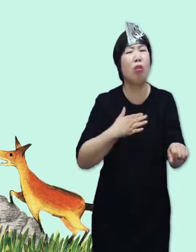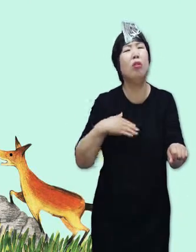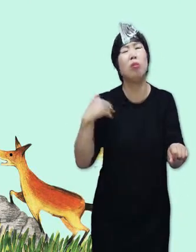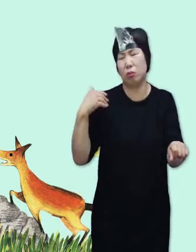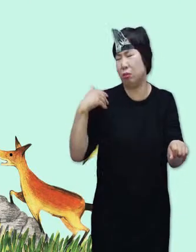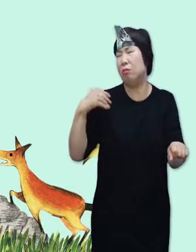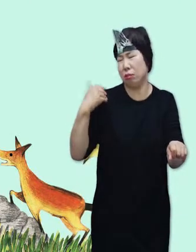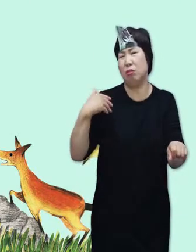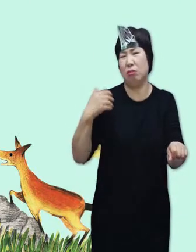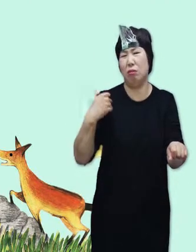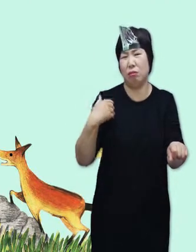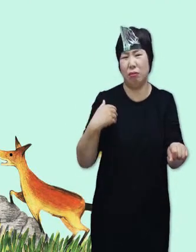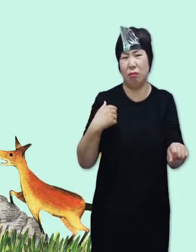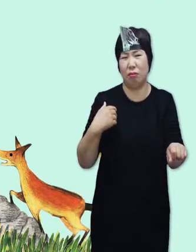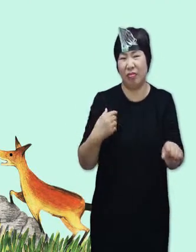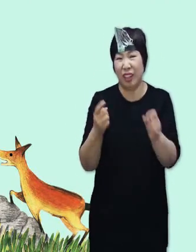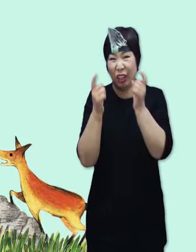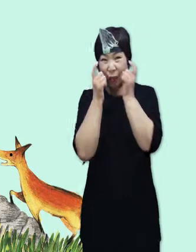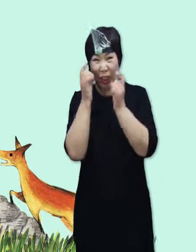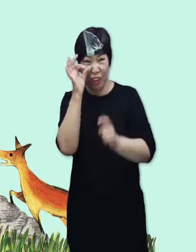그거야 나도 모르지.